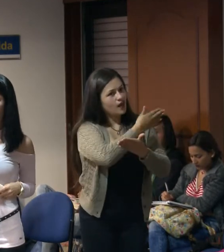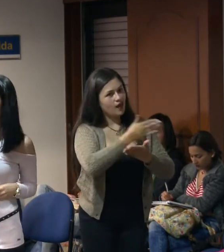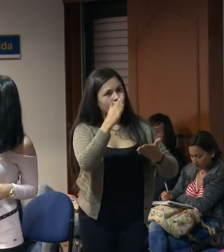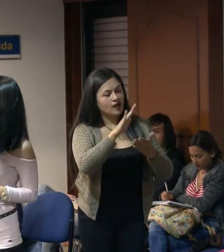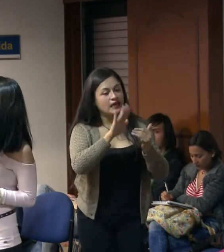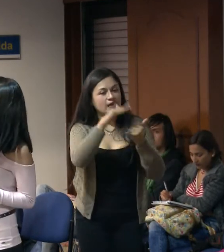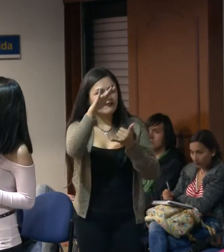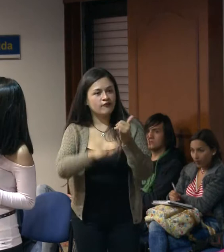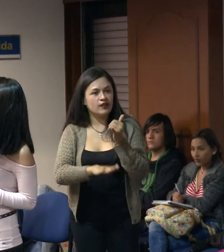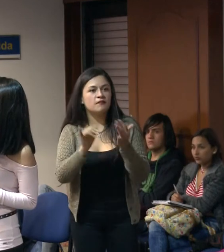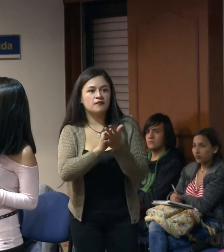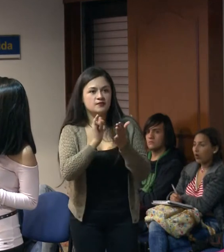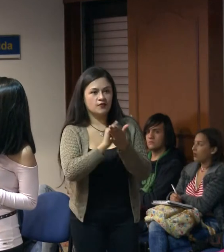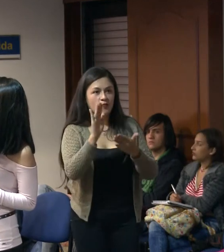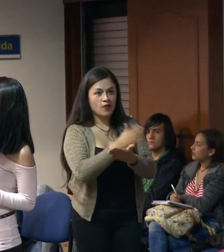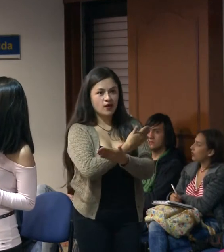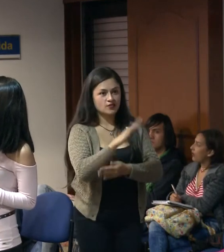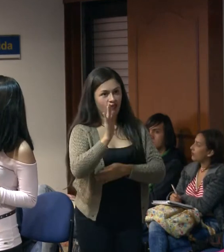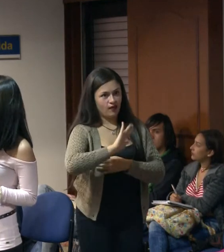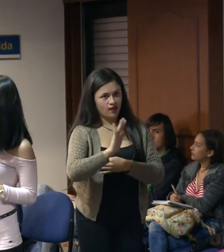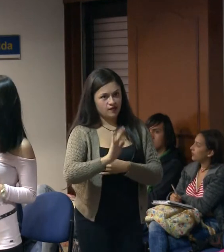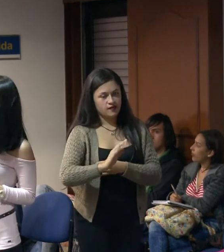actividades.